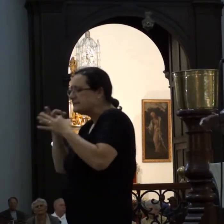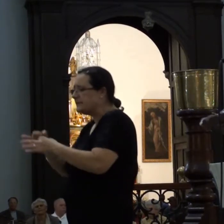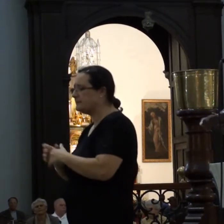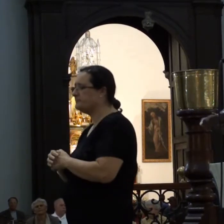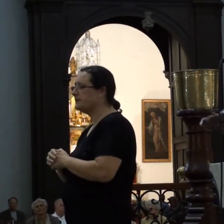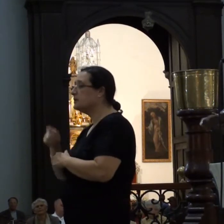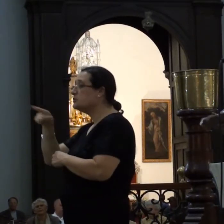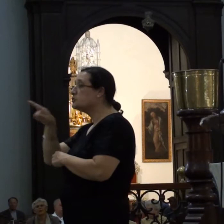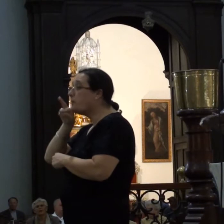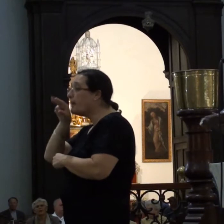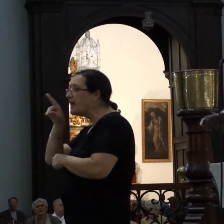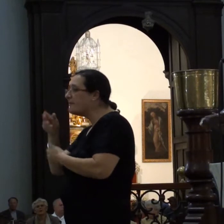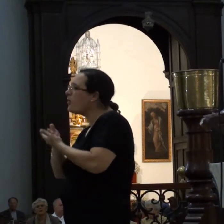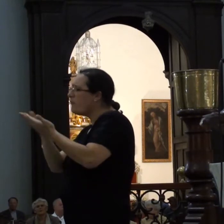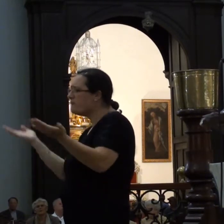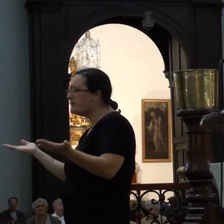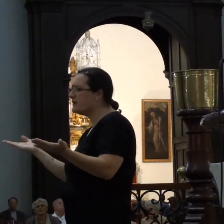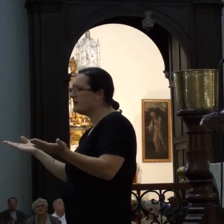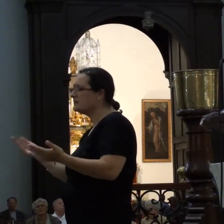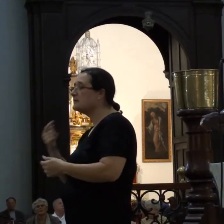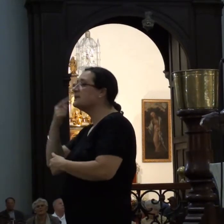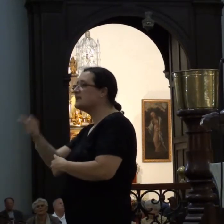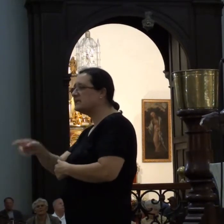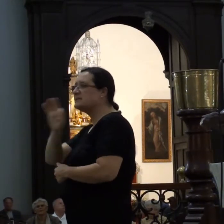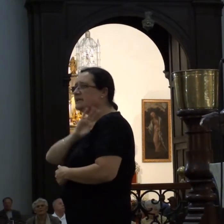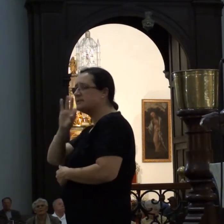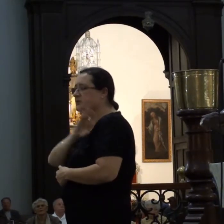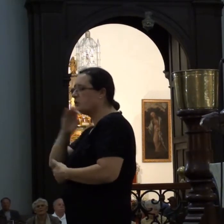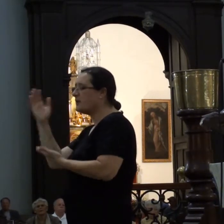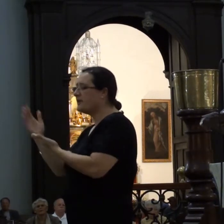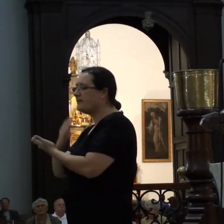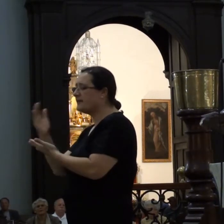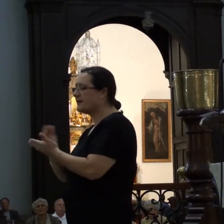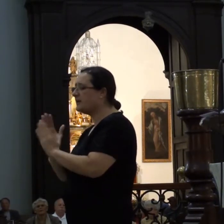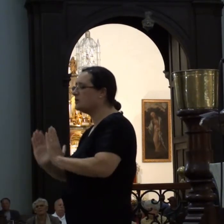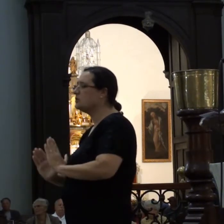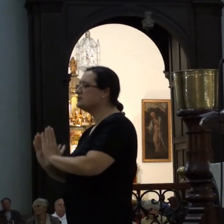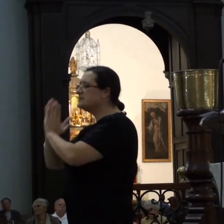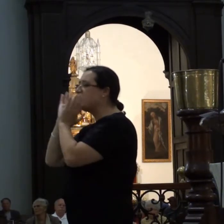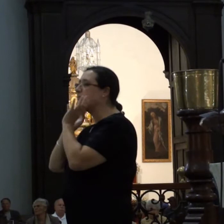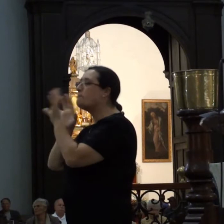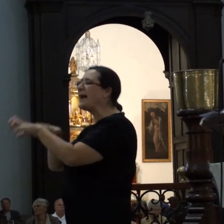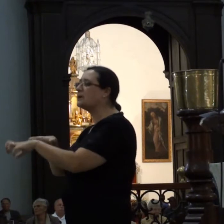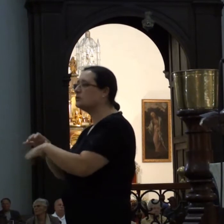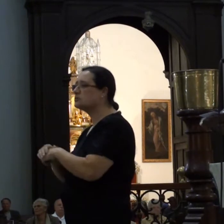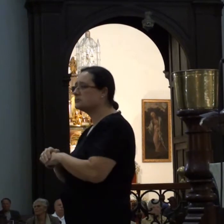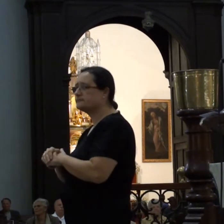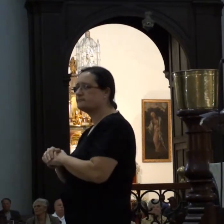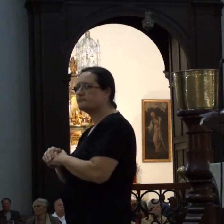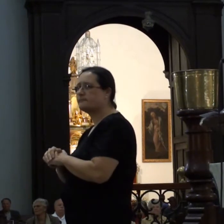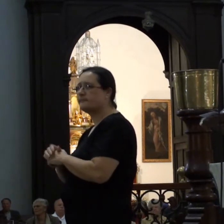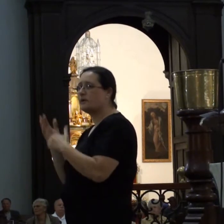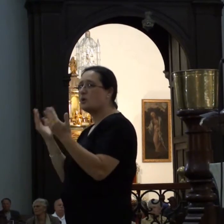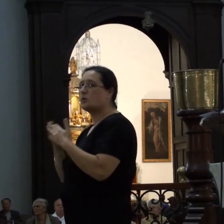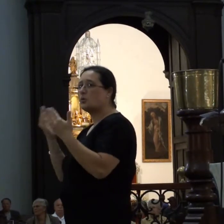en su palabra confiable dice el Señor en el Evangelio de San Marcos en el capítulo 13 y cuando